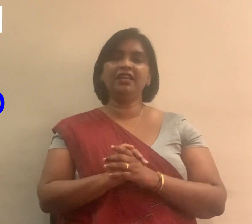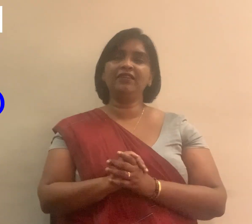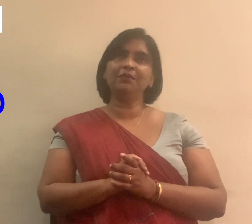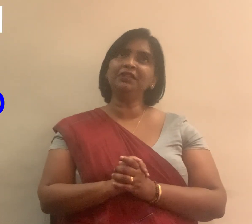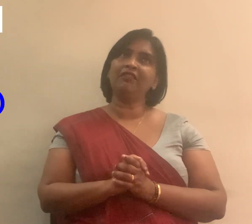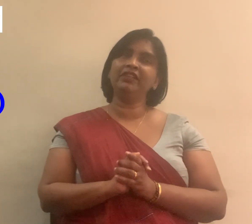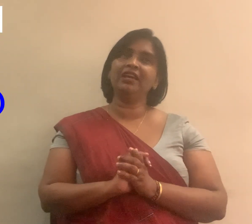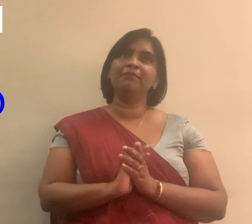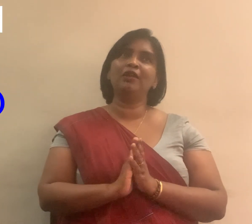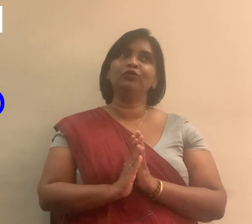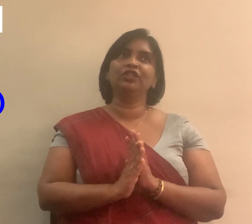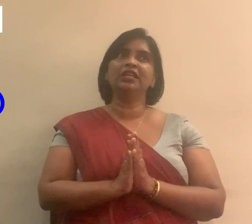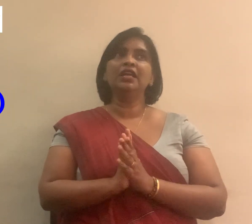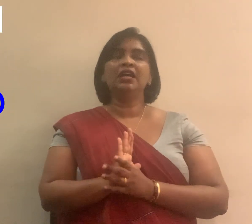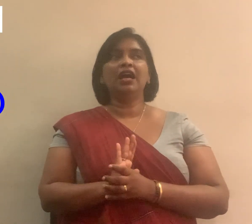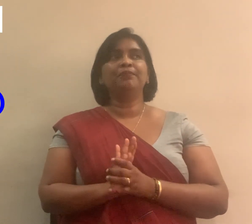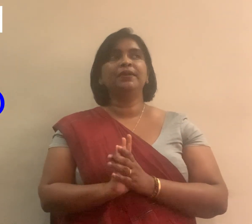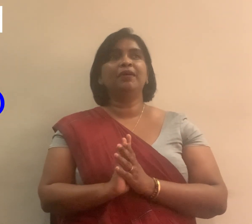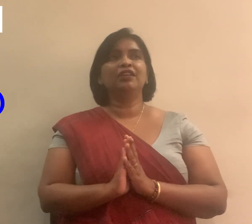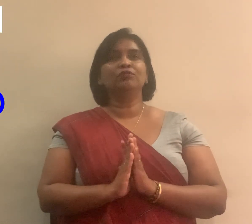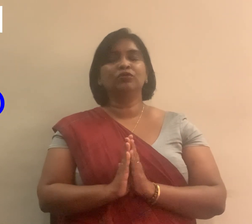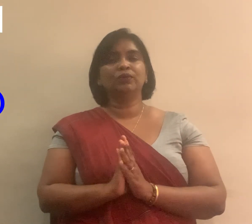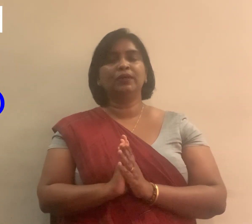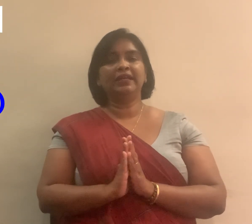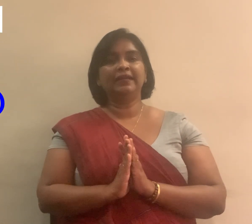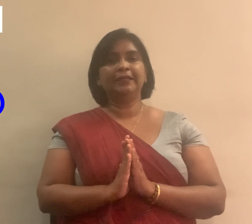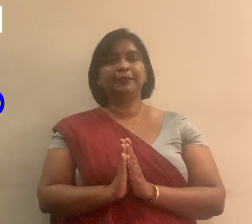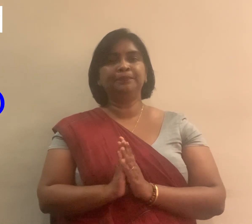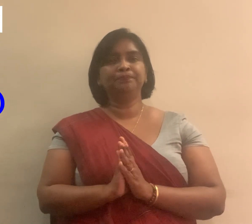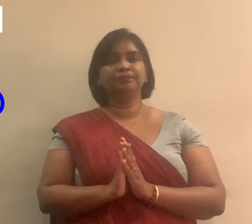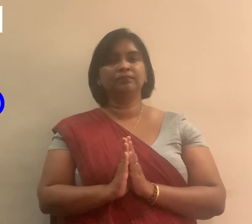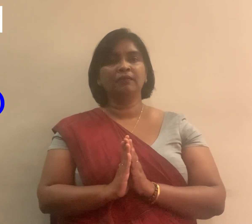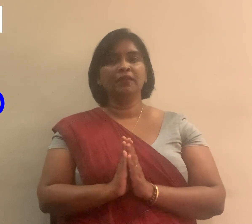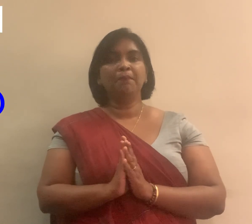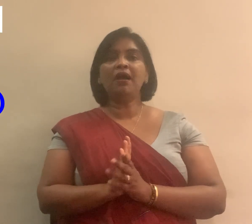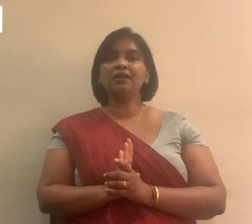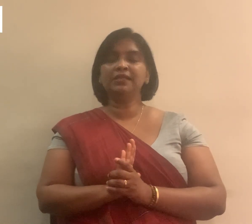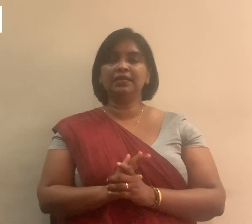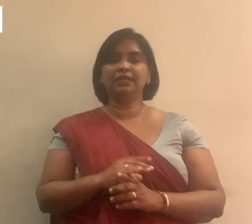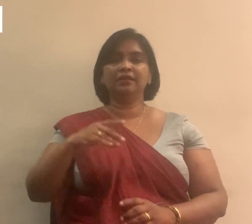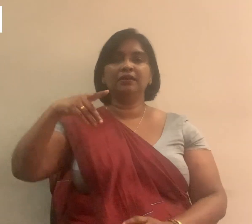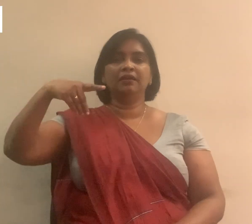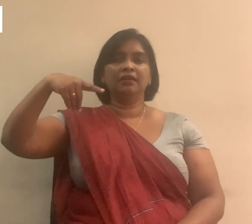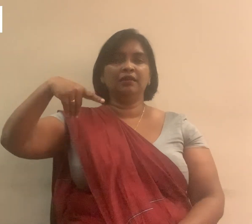වගේම තව දෙයක් බැලුවොත් අපි බලමුකෝ පාසල.